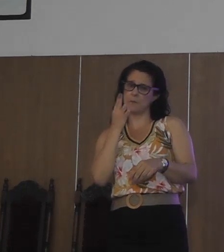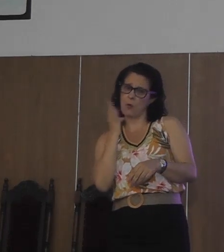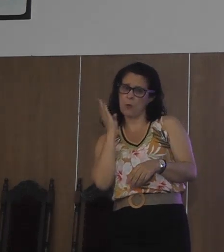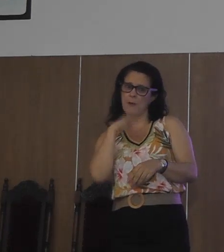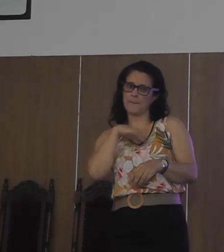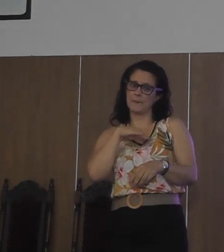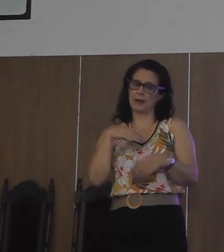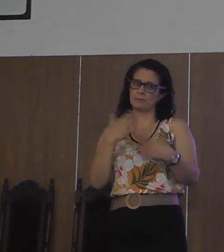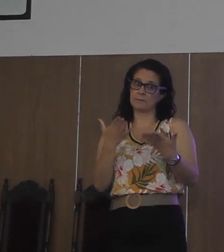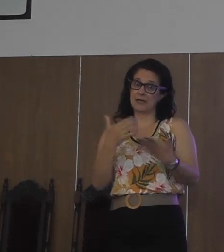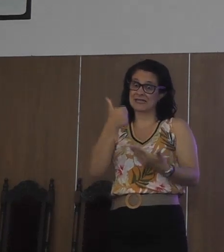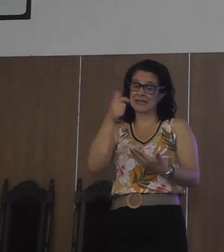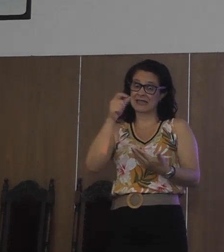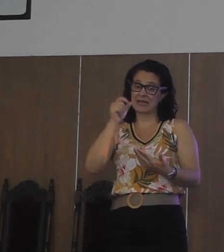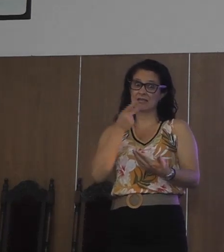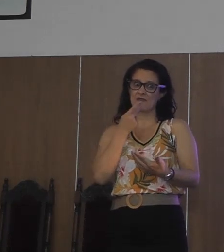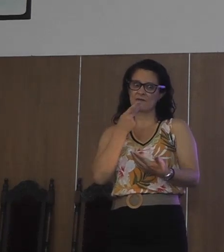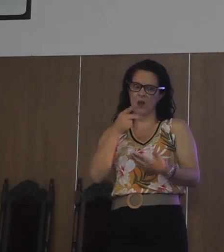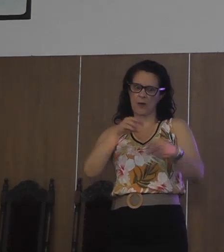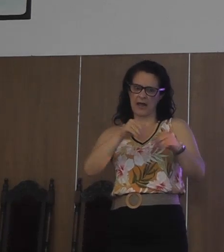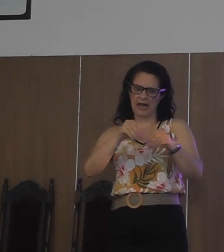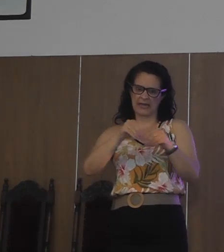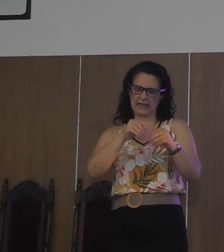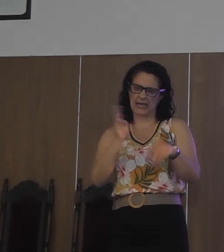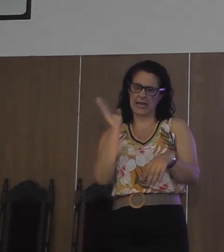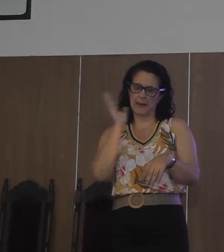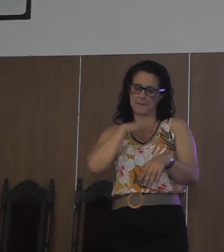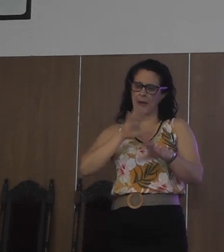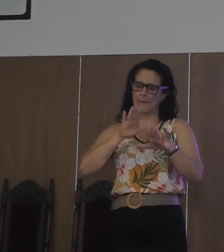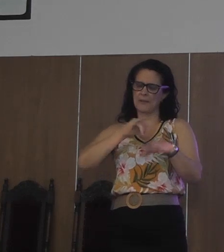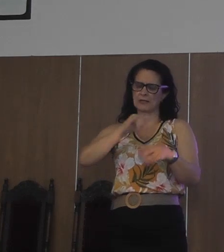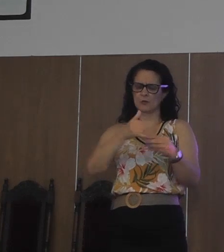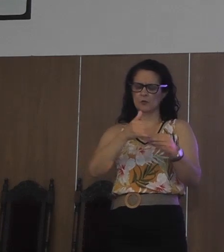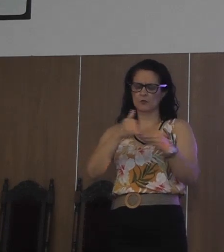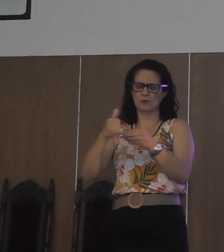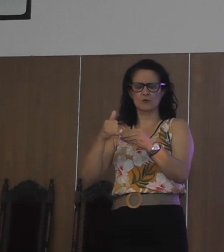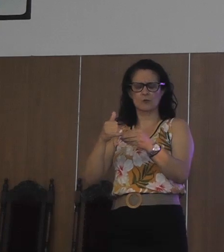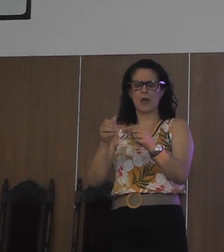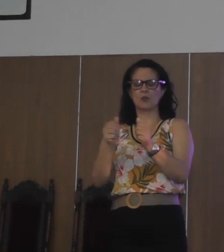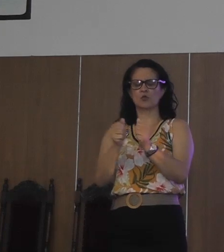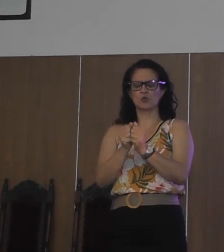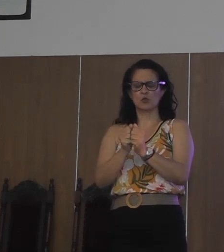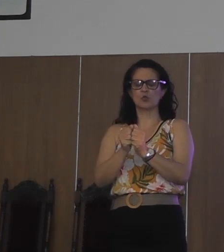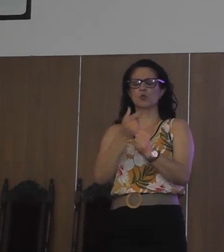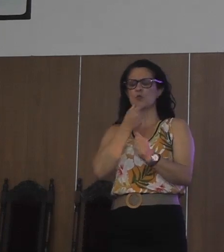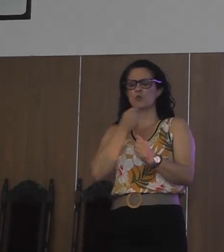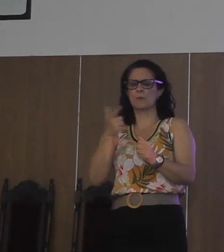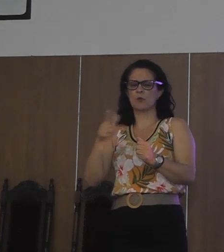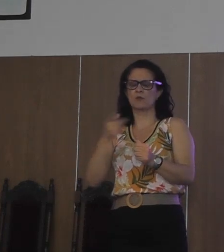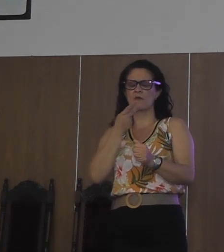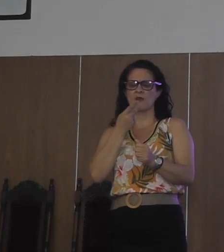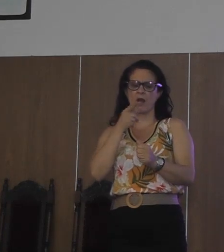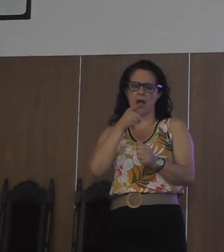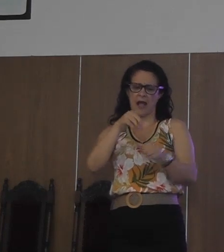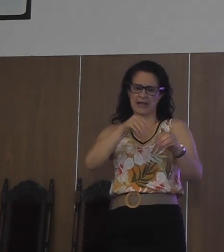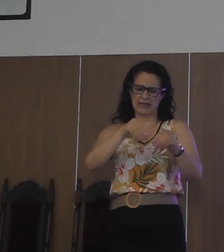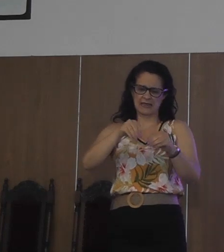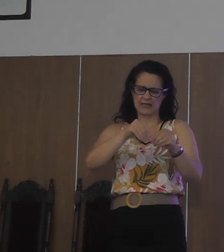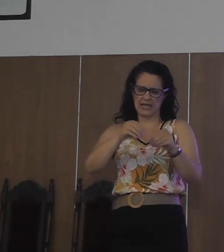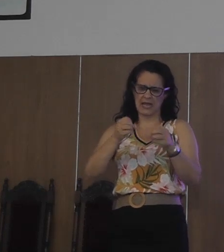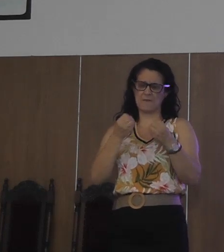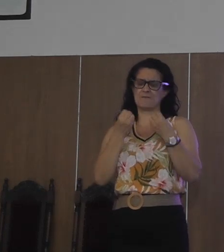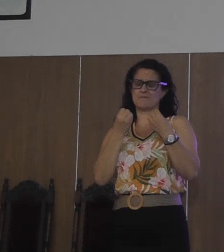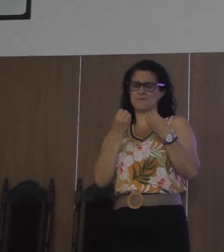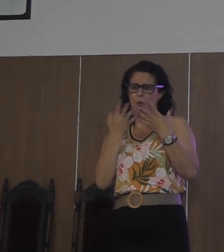com fé. Então nós temos algumas características, alguns traços de Josué que a Bíblia vai